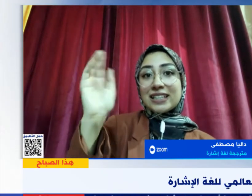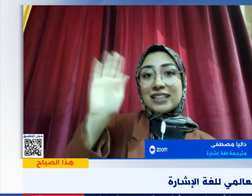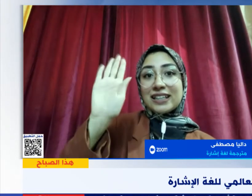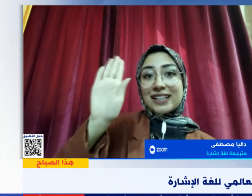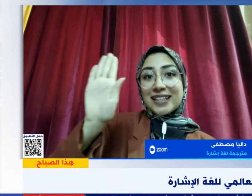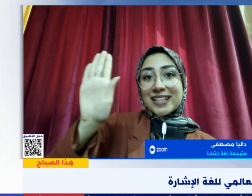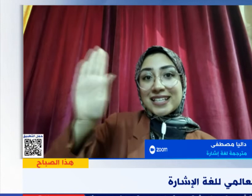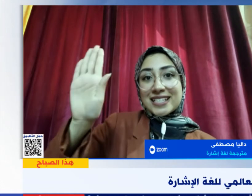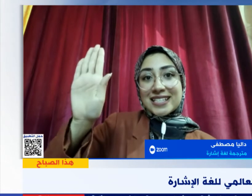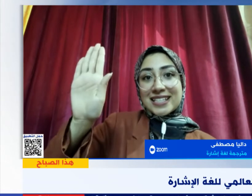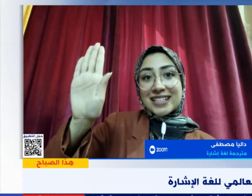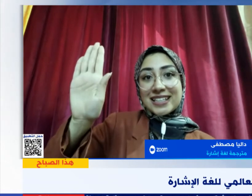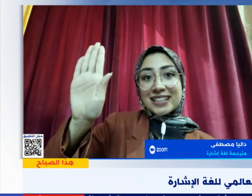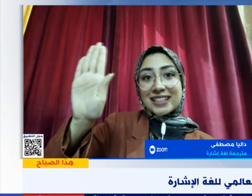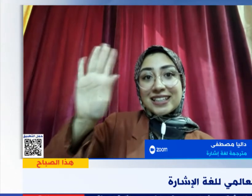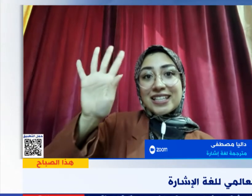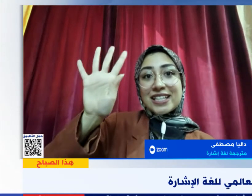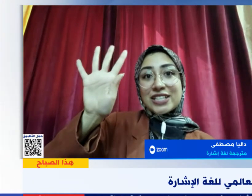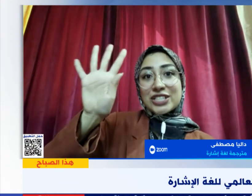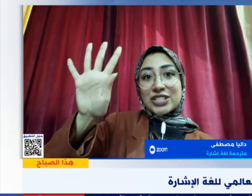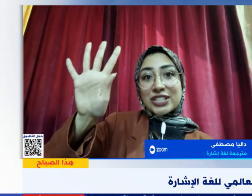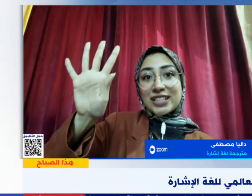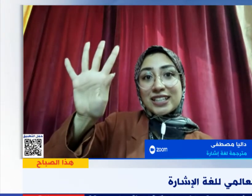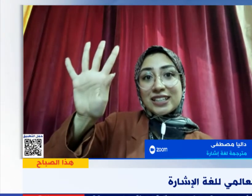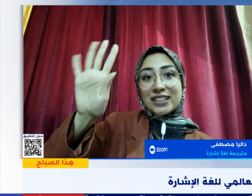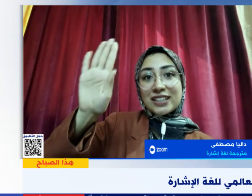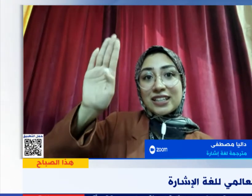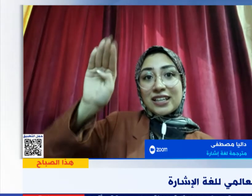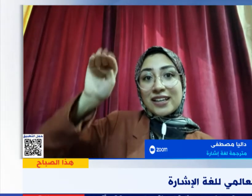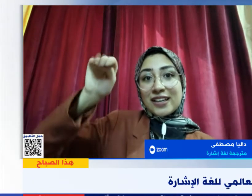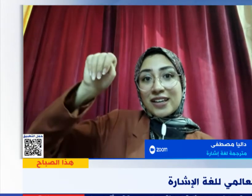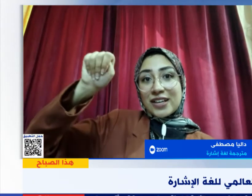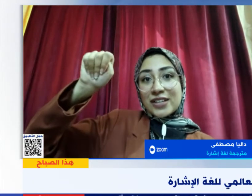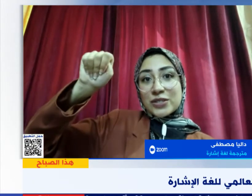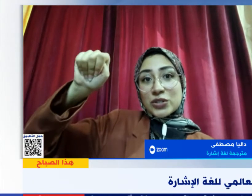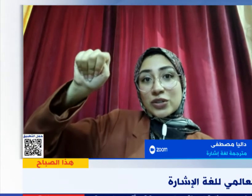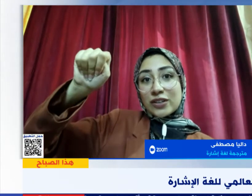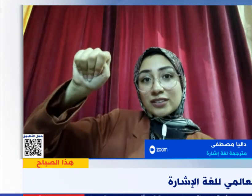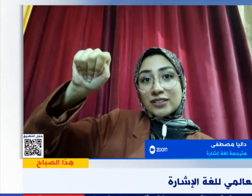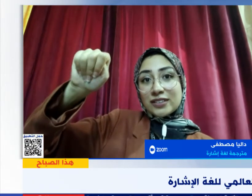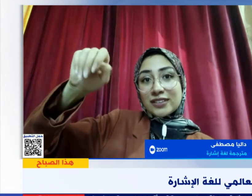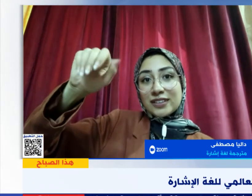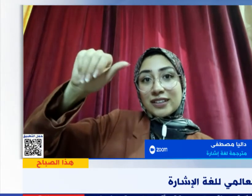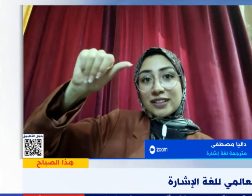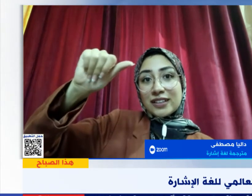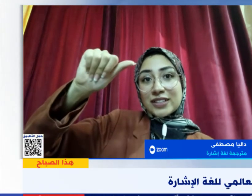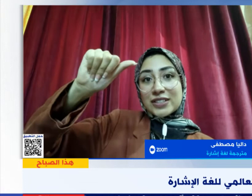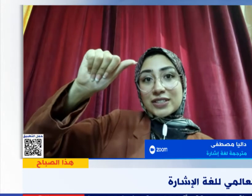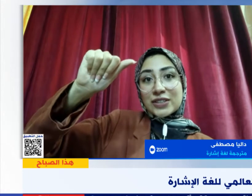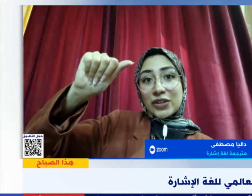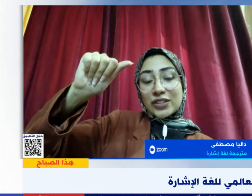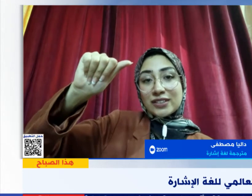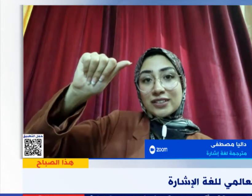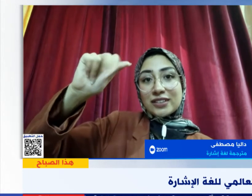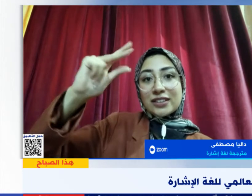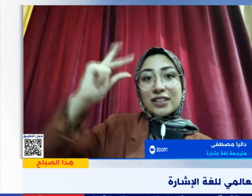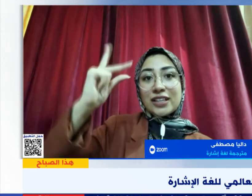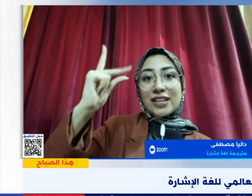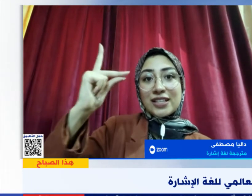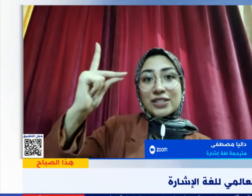زين، سين، تمام، شين، صاد،